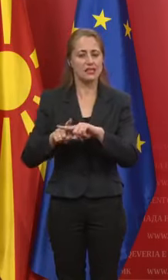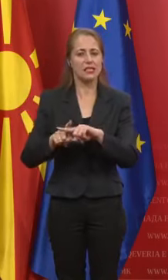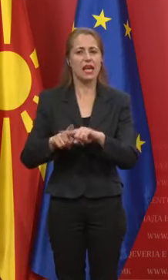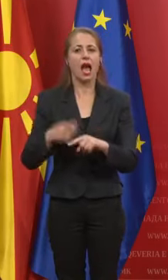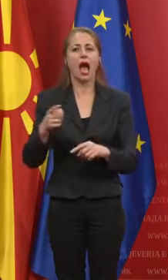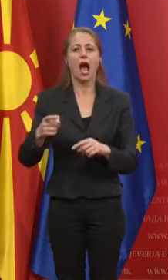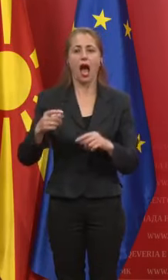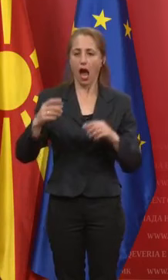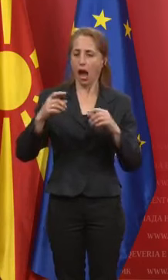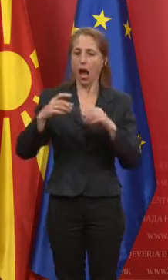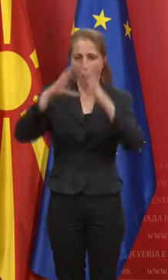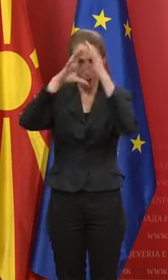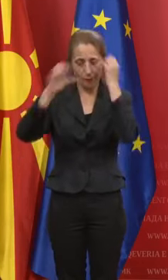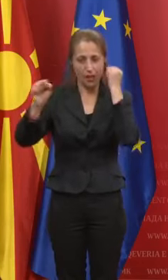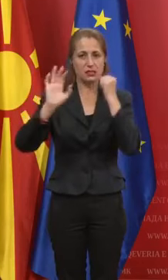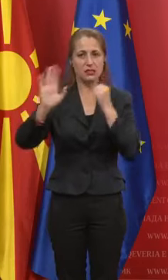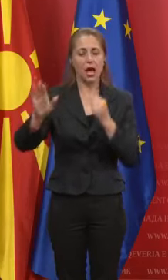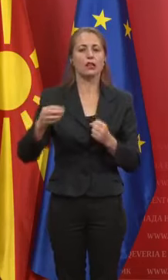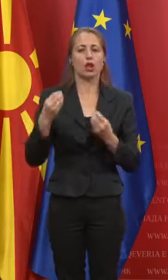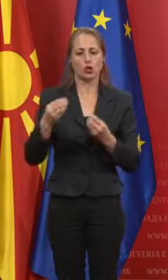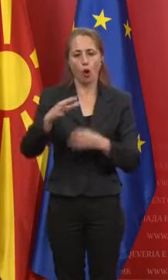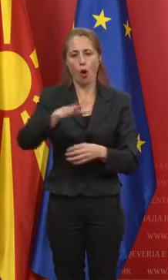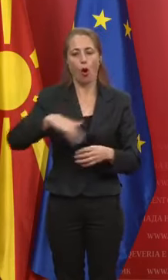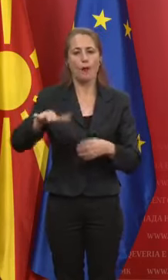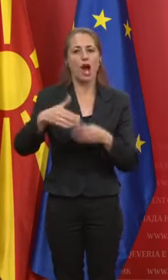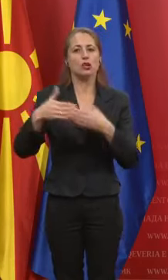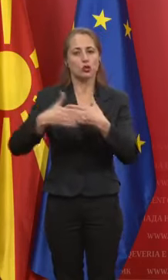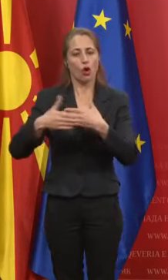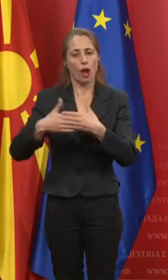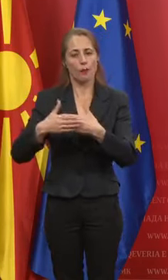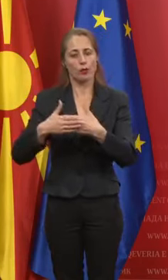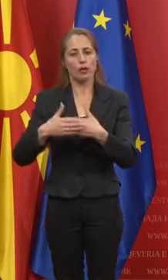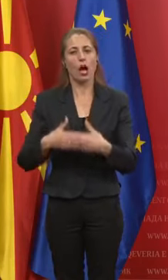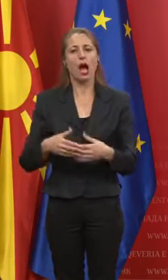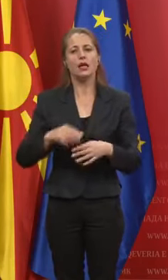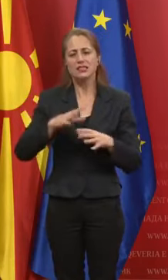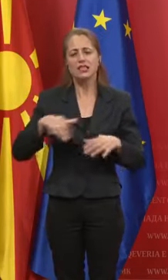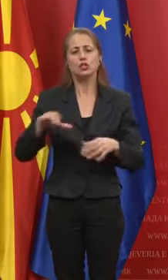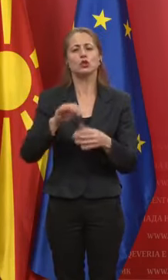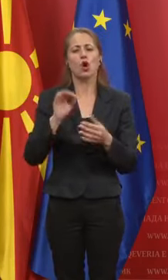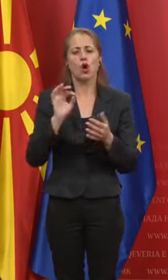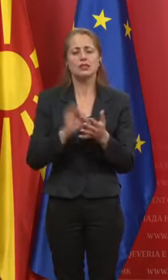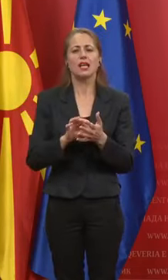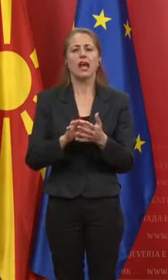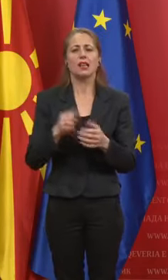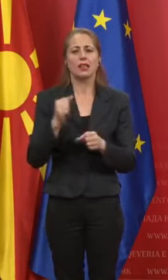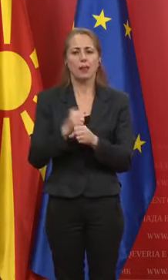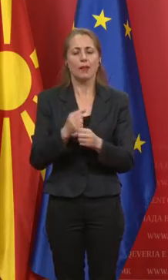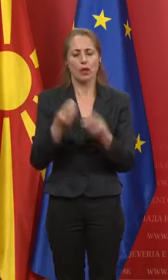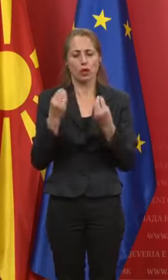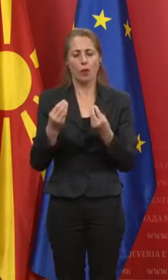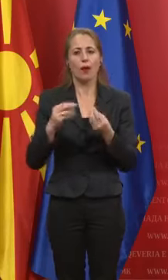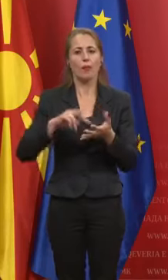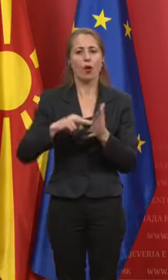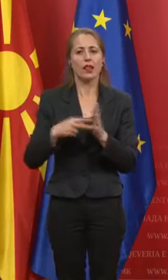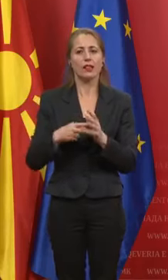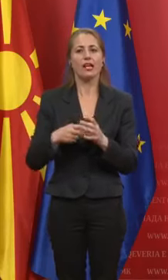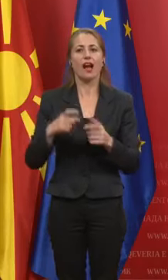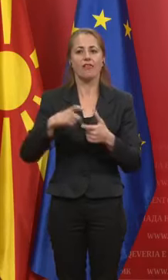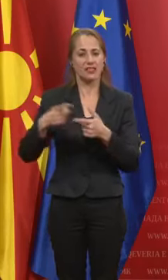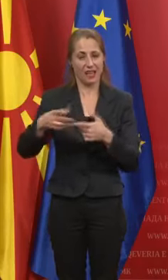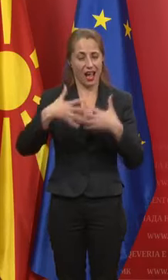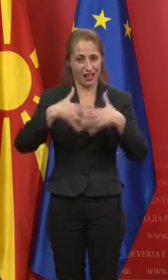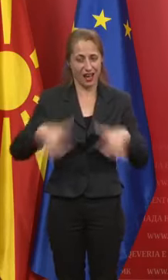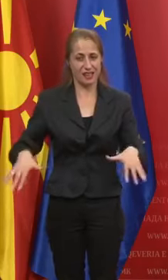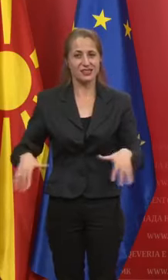Американската амбасада, усмислена добра регионална соработка, а се со цел да направиме некаква заедничка политика за границите, заради тоа што ниту